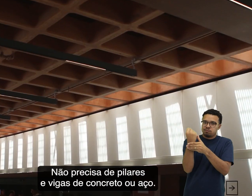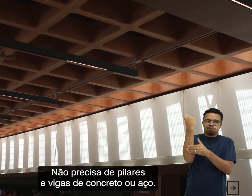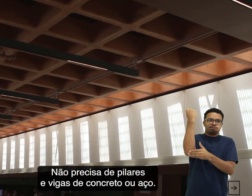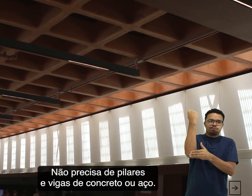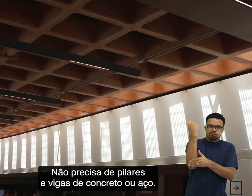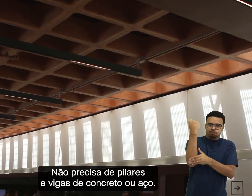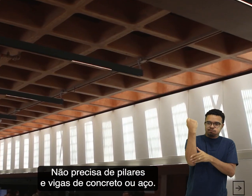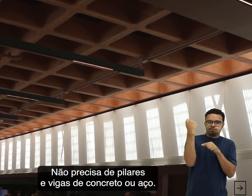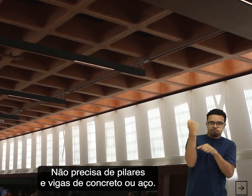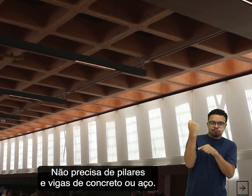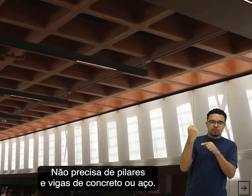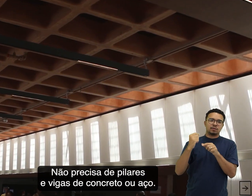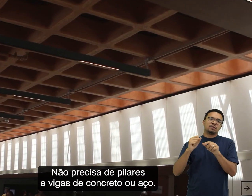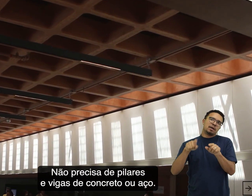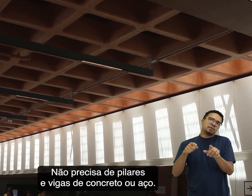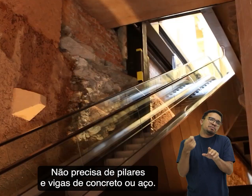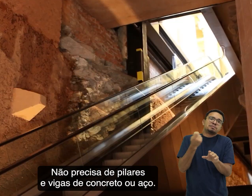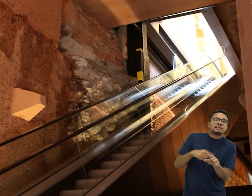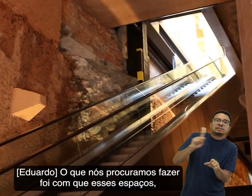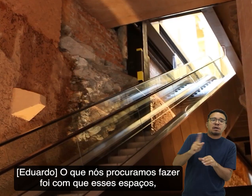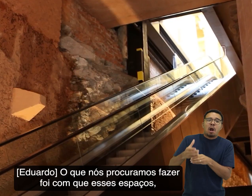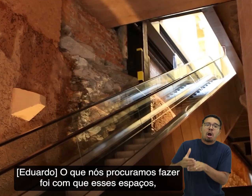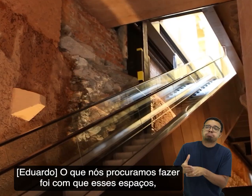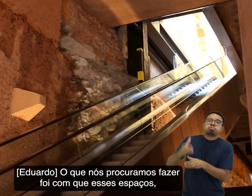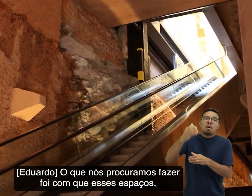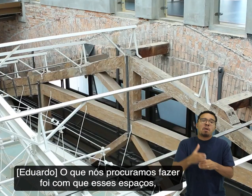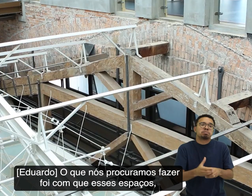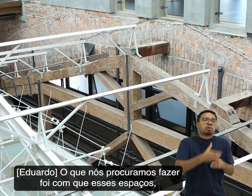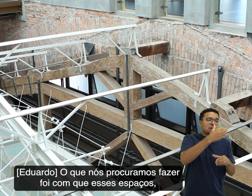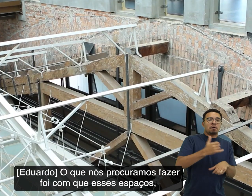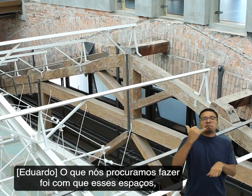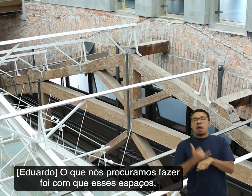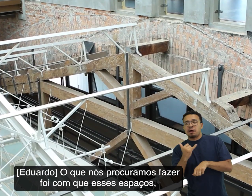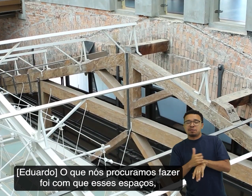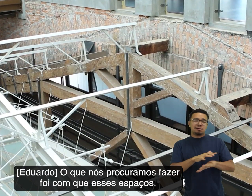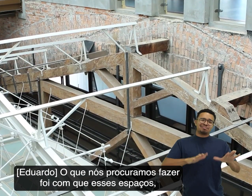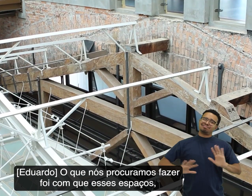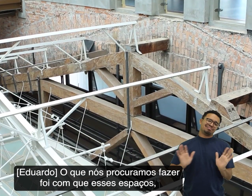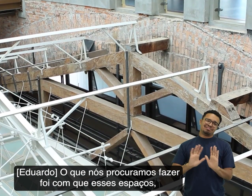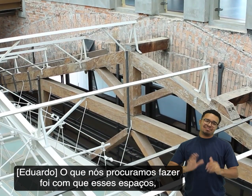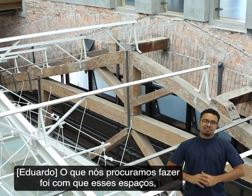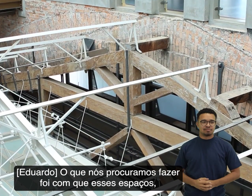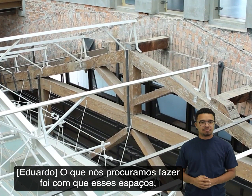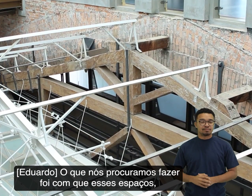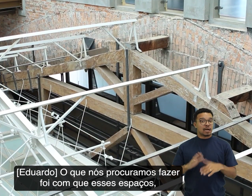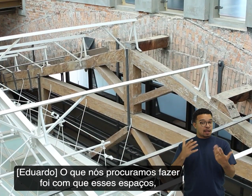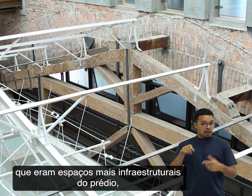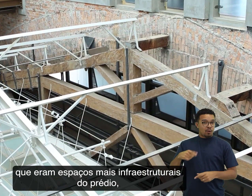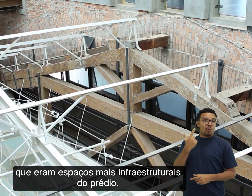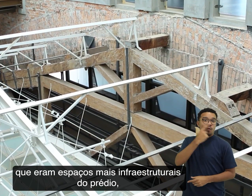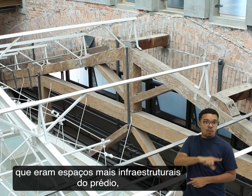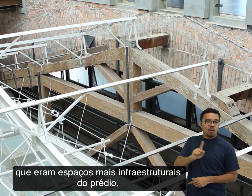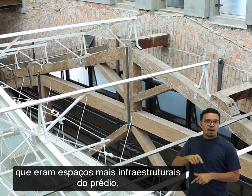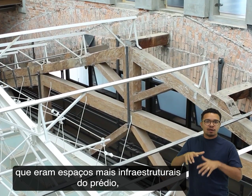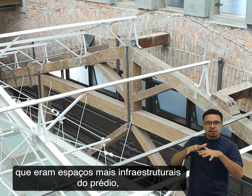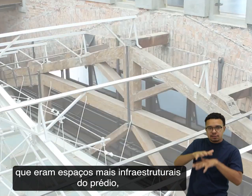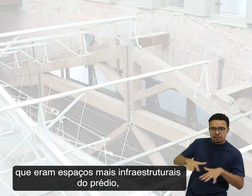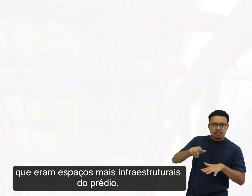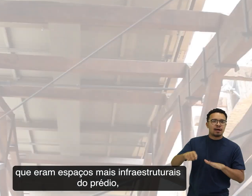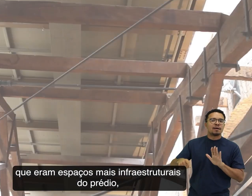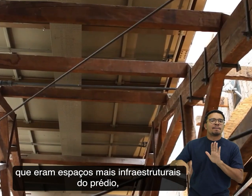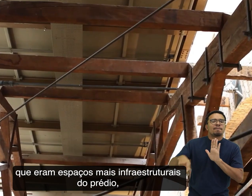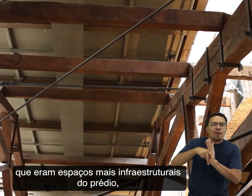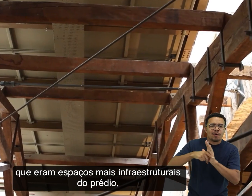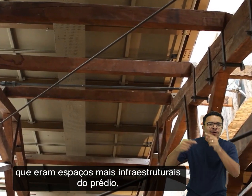edifício. Não precisa de pilares de vigas de concreto ou aço. O que nós procuramos fazer foi com que esses espaços, que eram